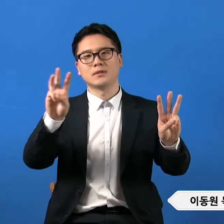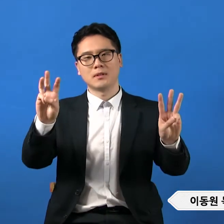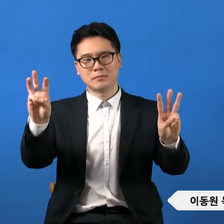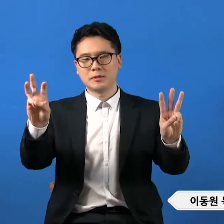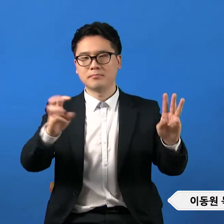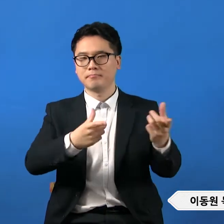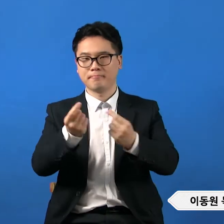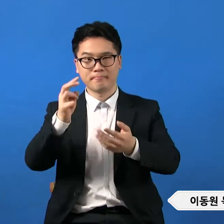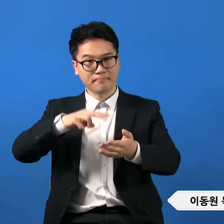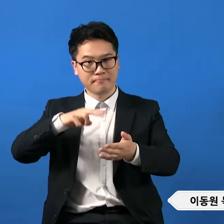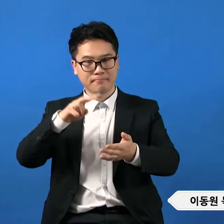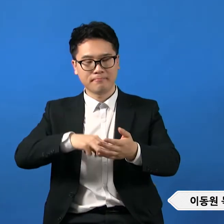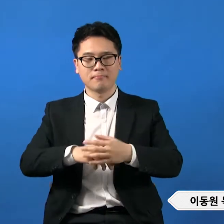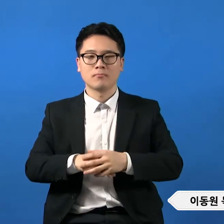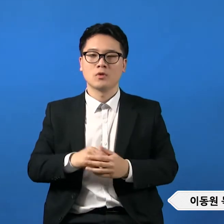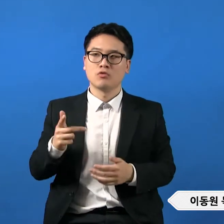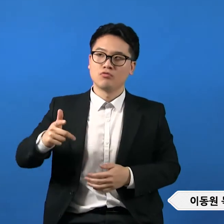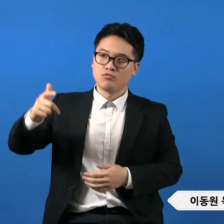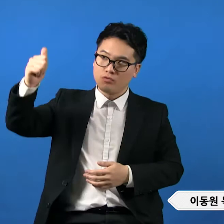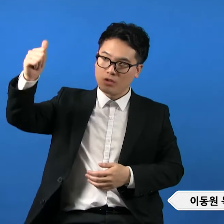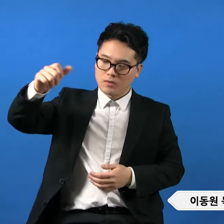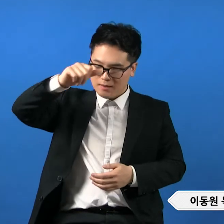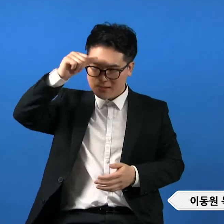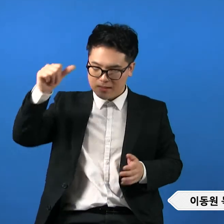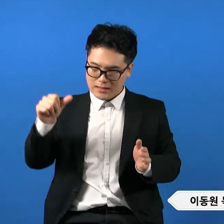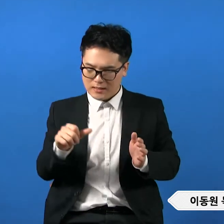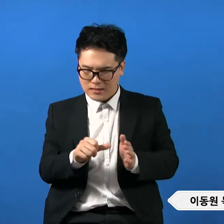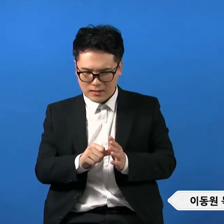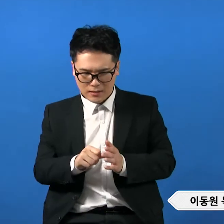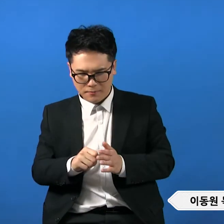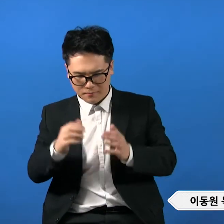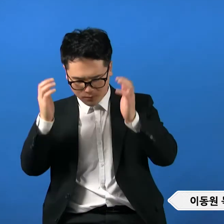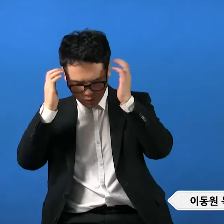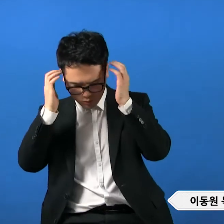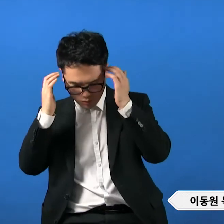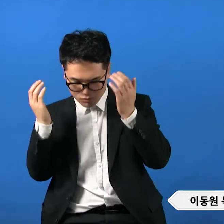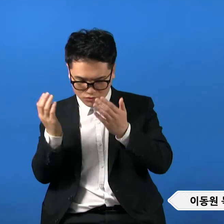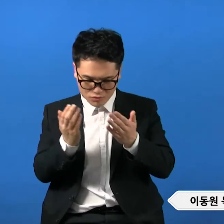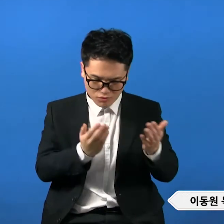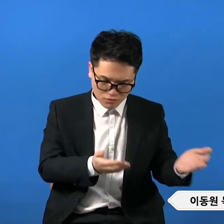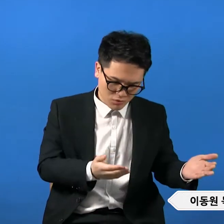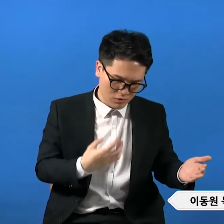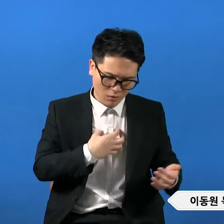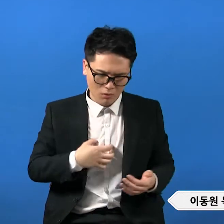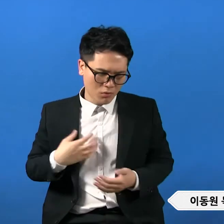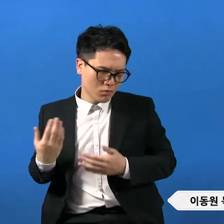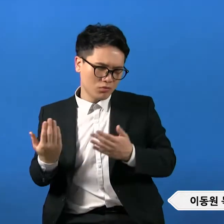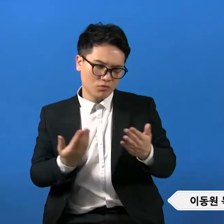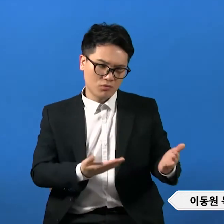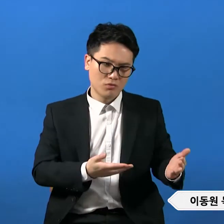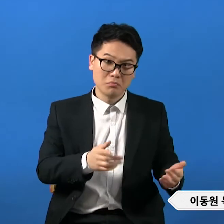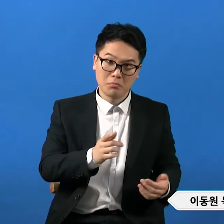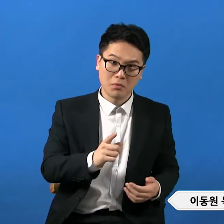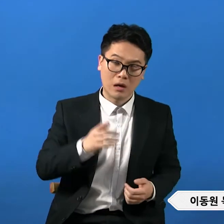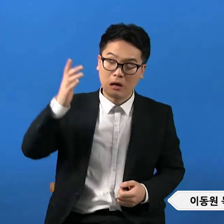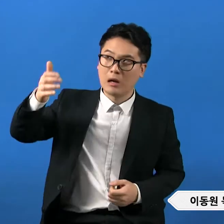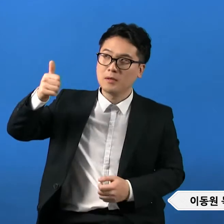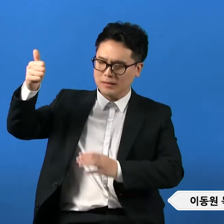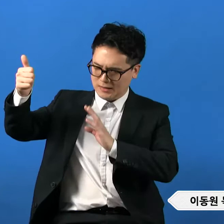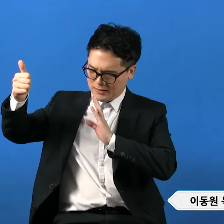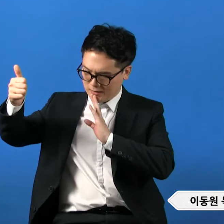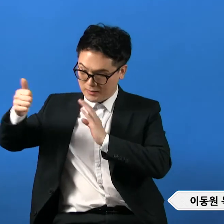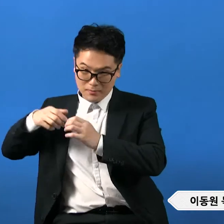읽겠습니다. 시작. 주께서 인생으로 고생하게 하시며 근심하게 하심은 본심이